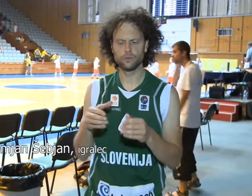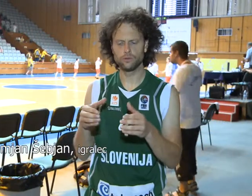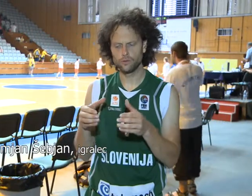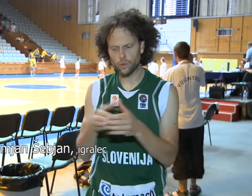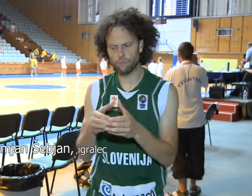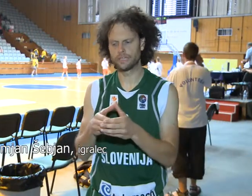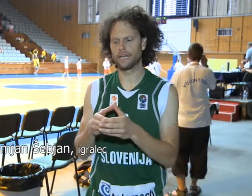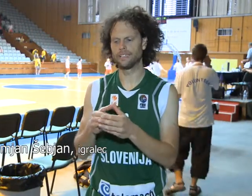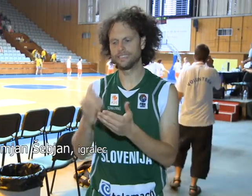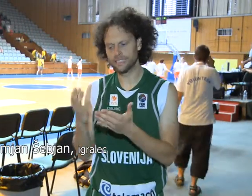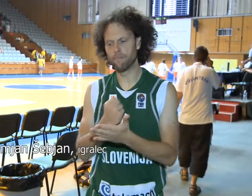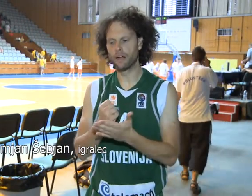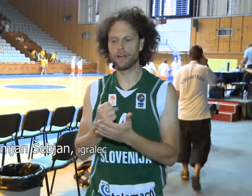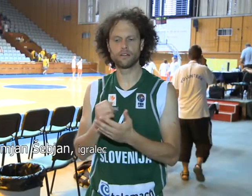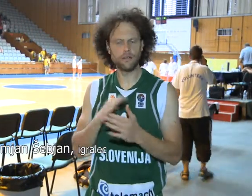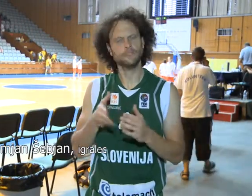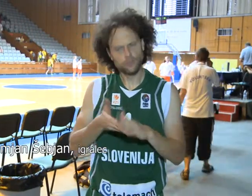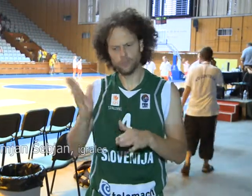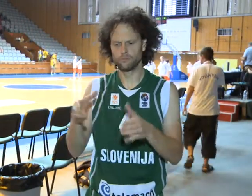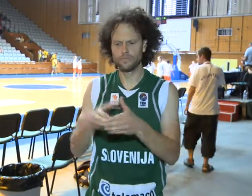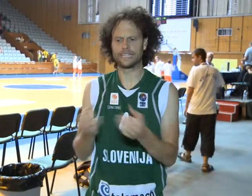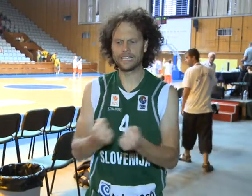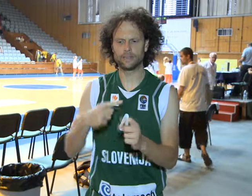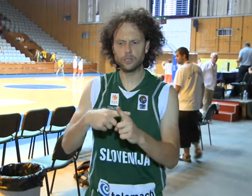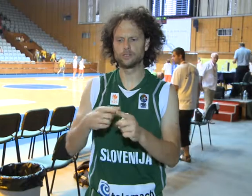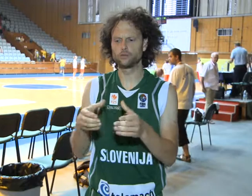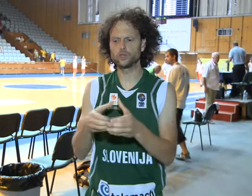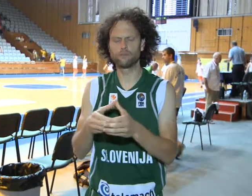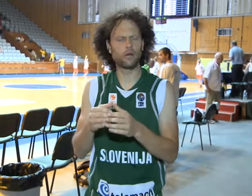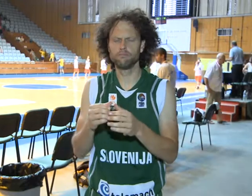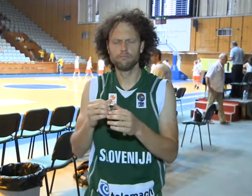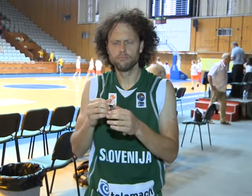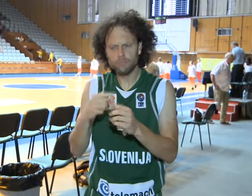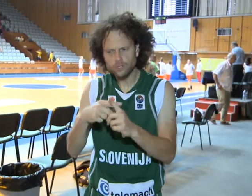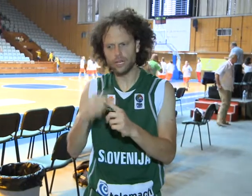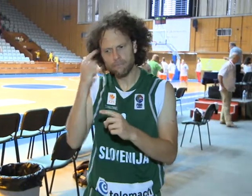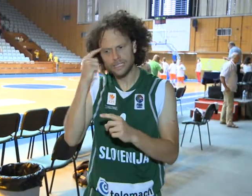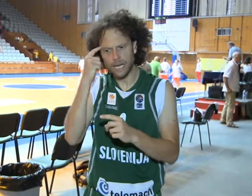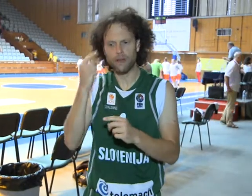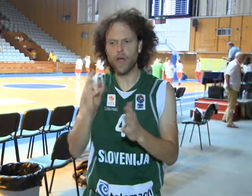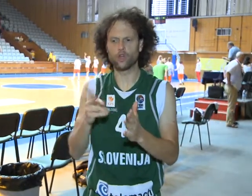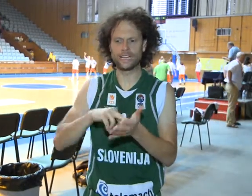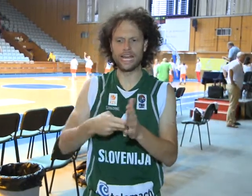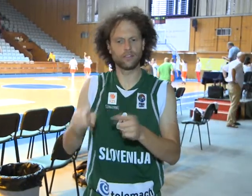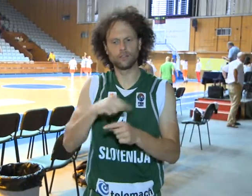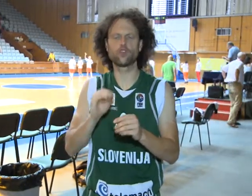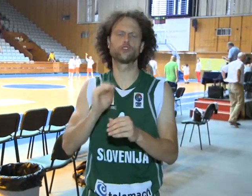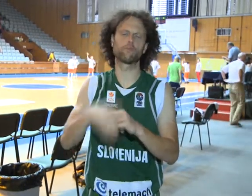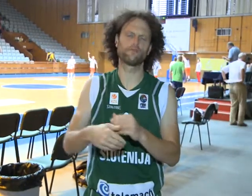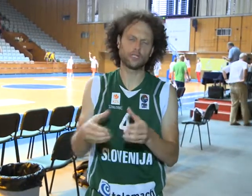Pozitivna stvar naše reprezentance je, da smo enotni, da smo skupni, da smo pozitivna energija, da pozitivno razmišljamo in